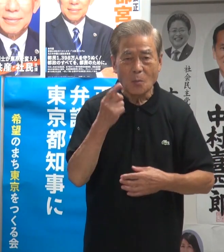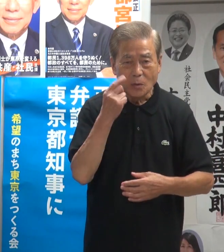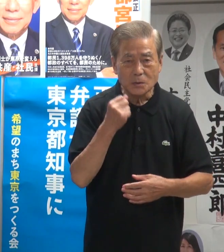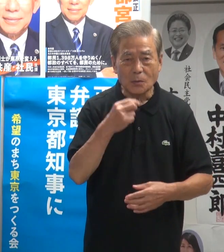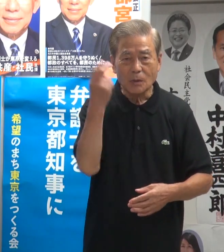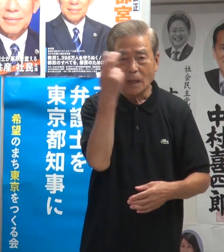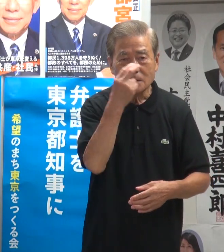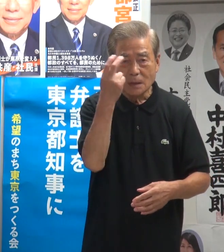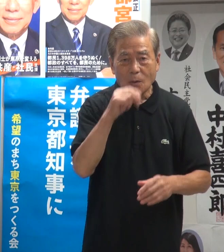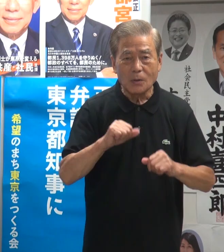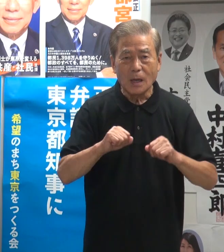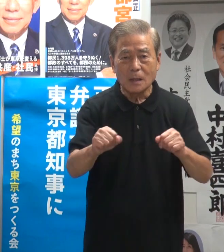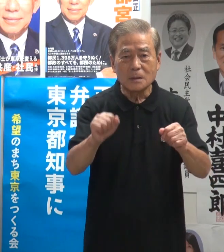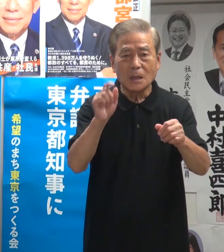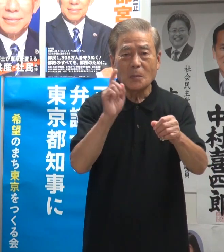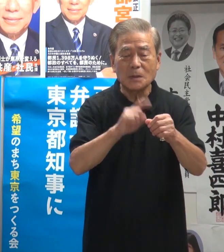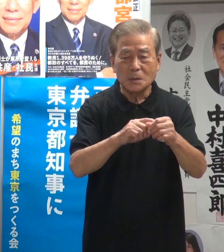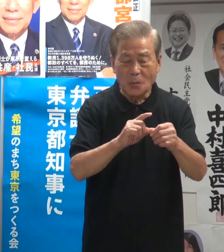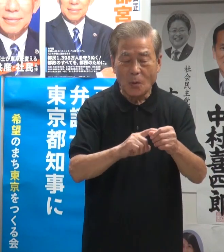にも